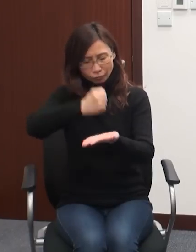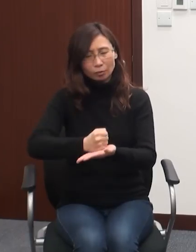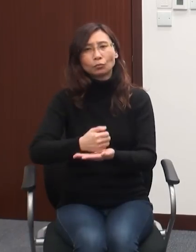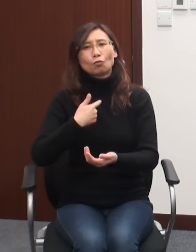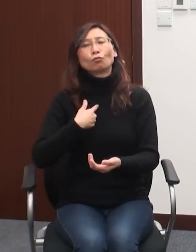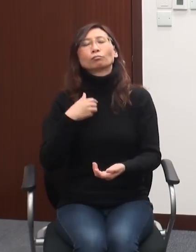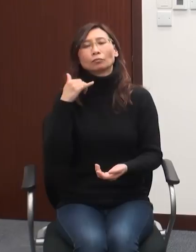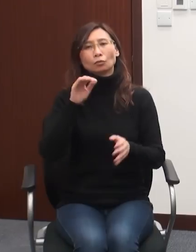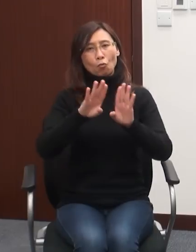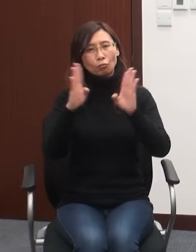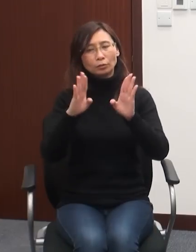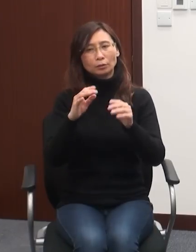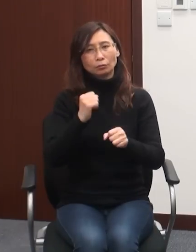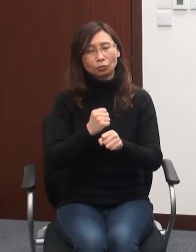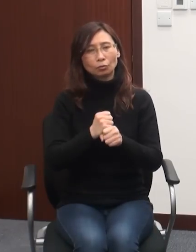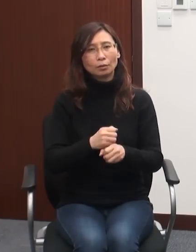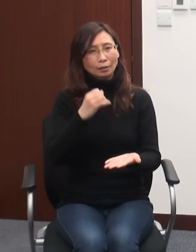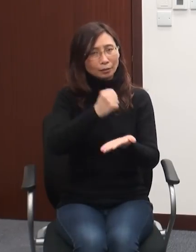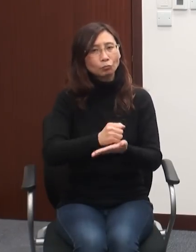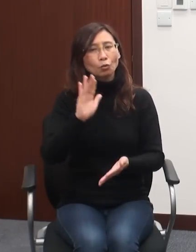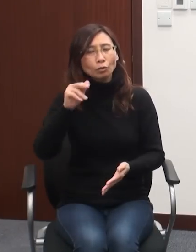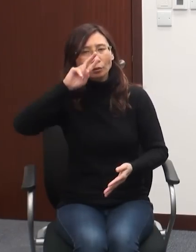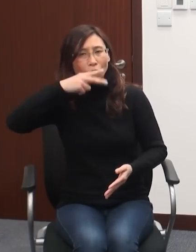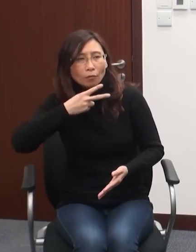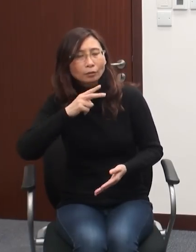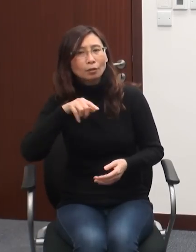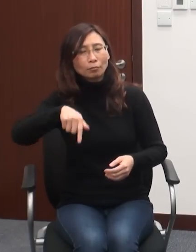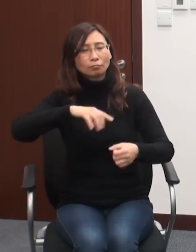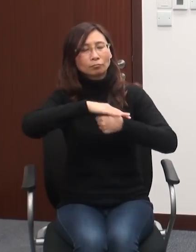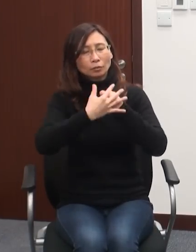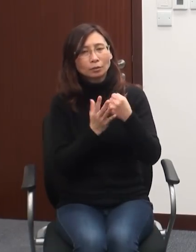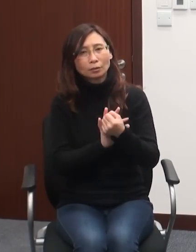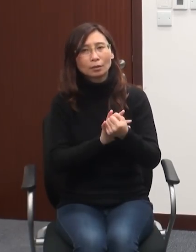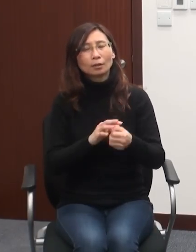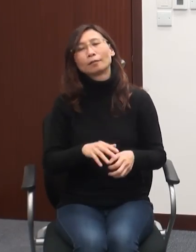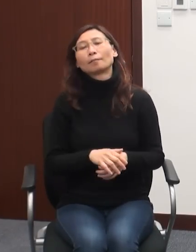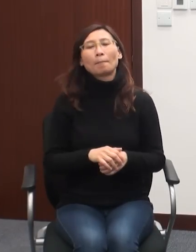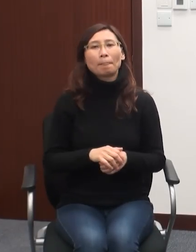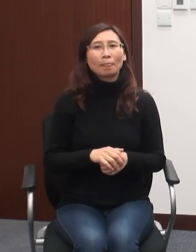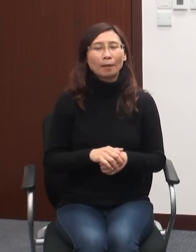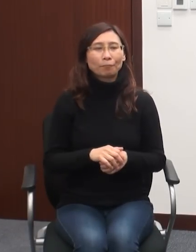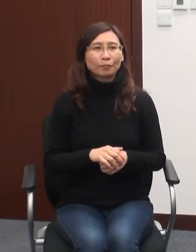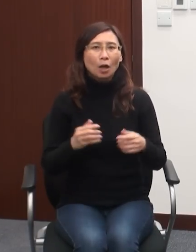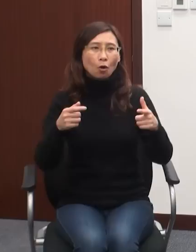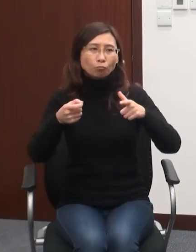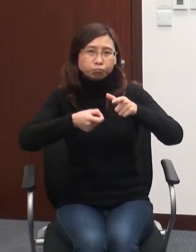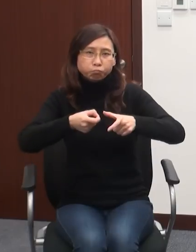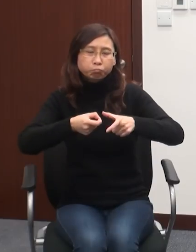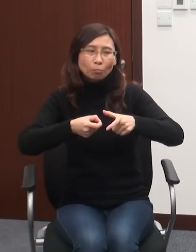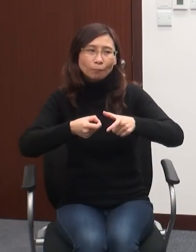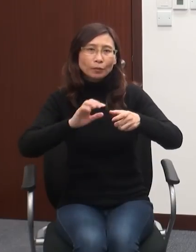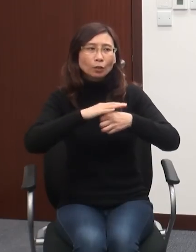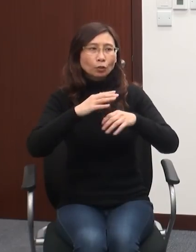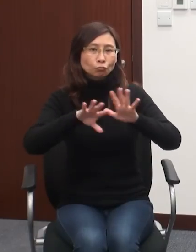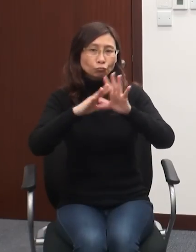樣。咁所以其實佢哋成個運作 抌咗印都可以反口啫，呢個世界。 其實如果你話講即係講公道咧，就其實係全部